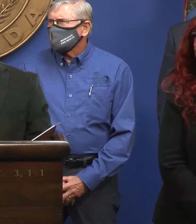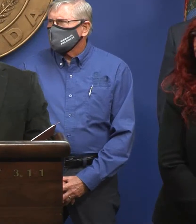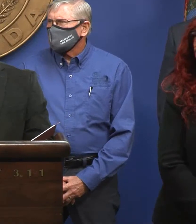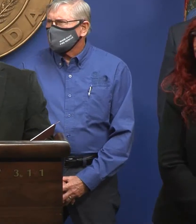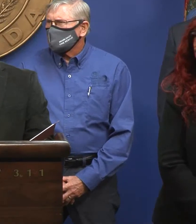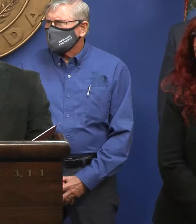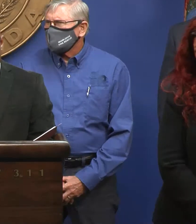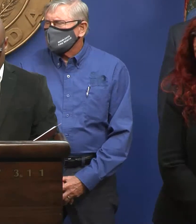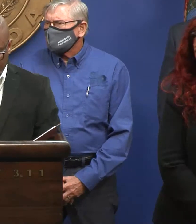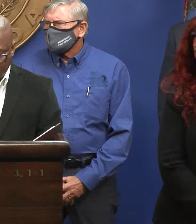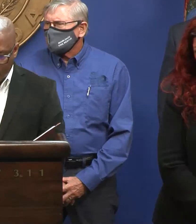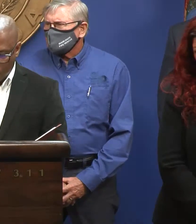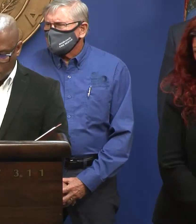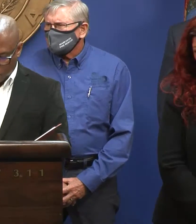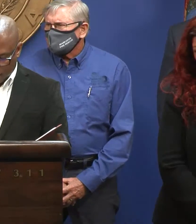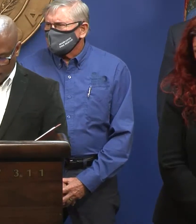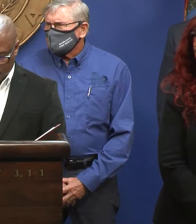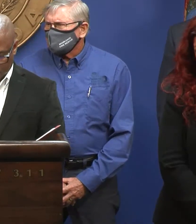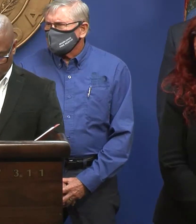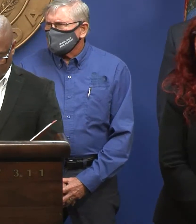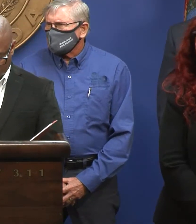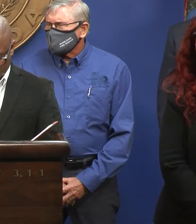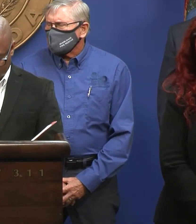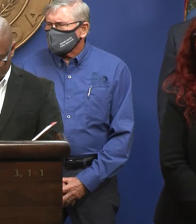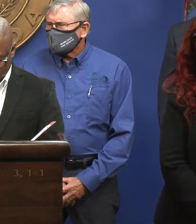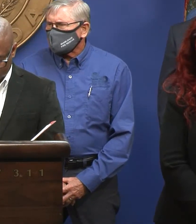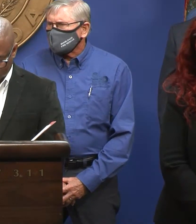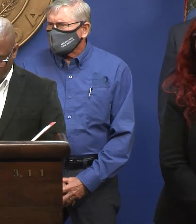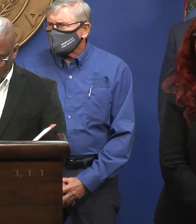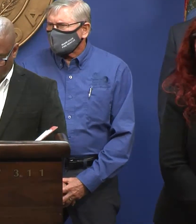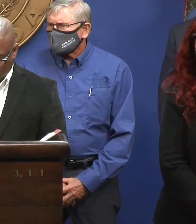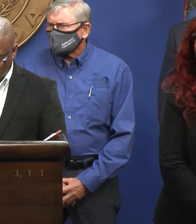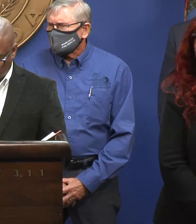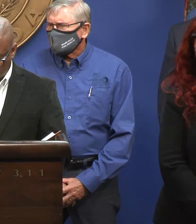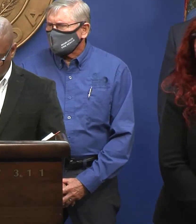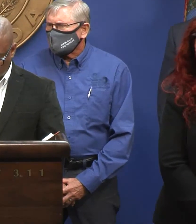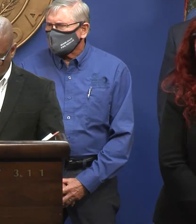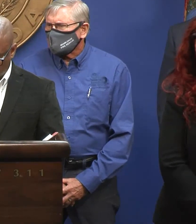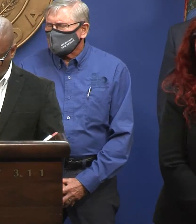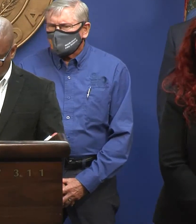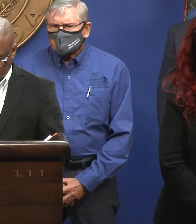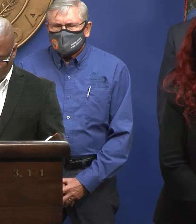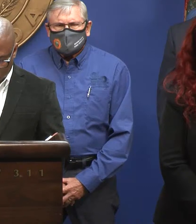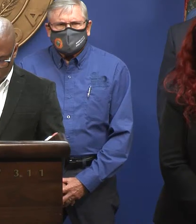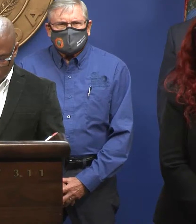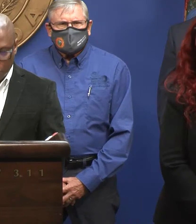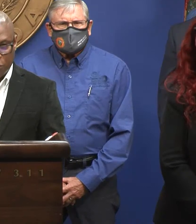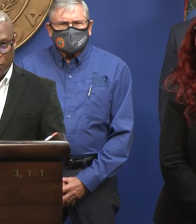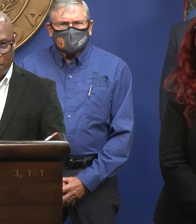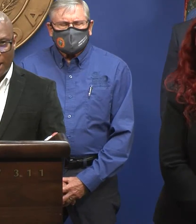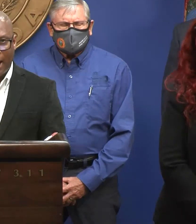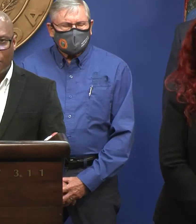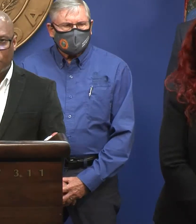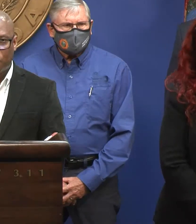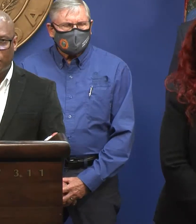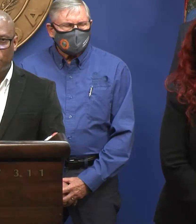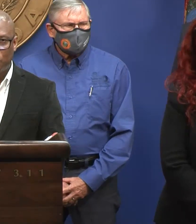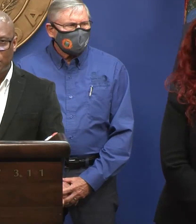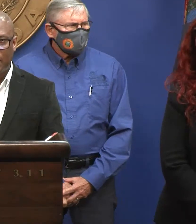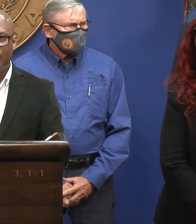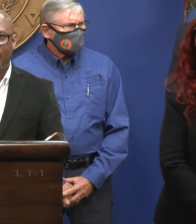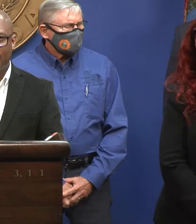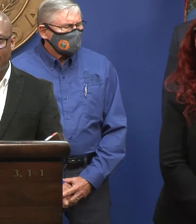l'application mobile Miami-Dade là, Ready Miami-Dade. Si vous suivez précaution ça yo, il y a un bagage qu'on